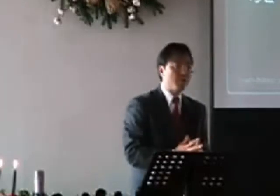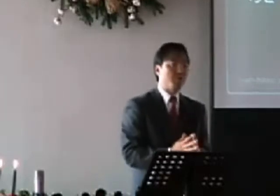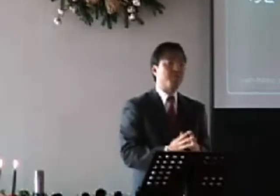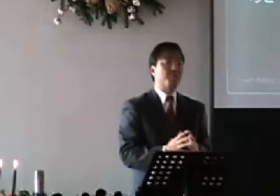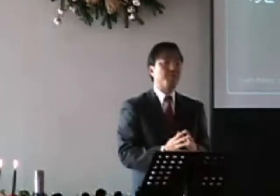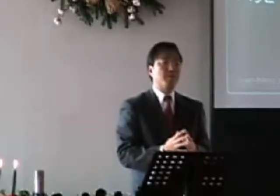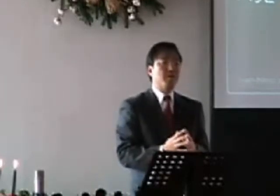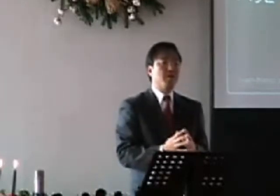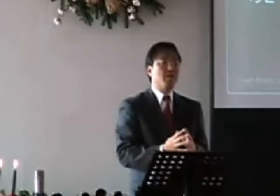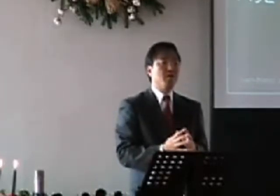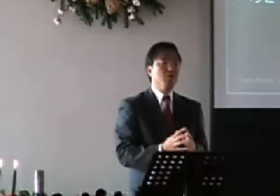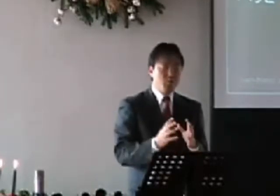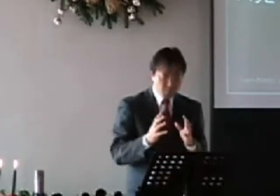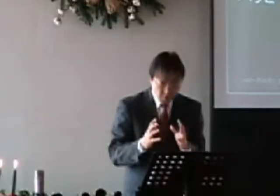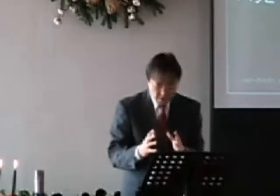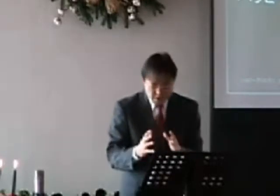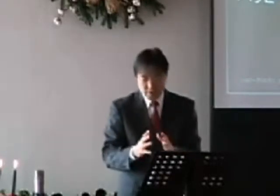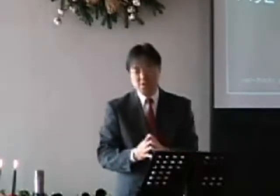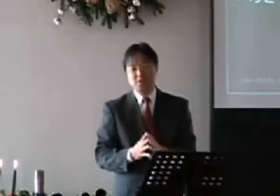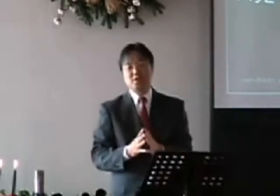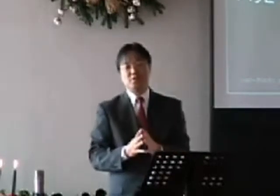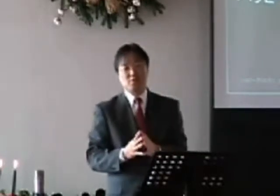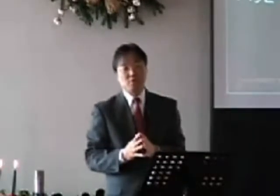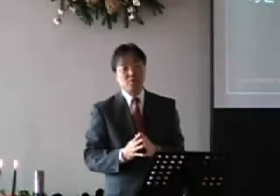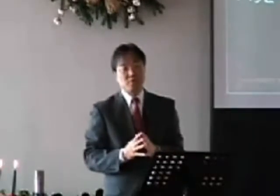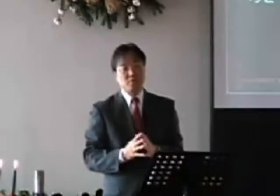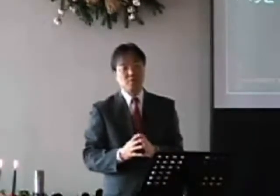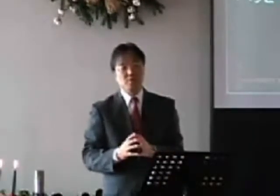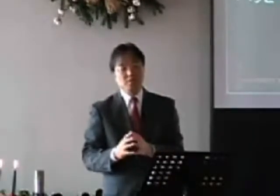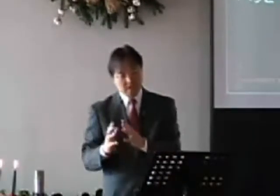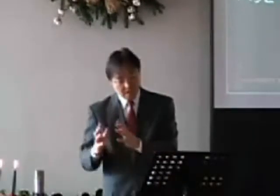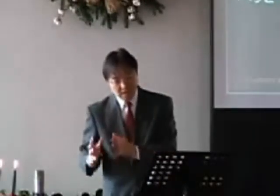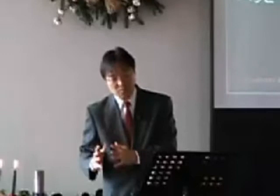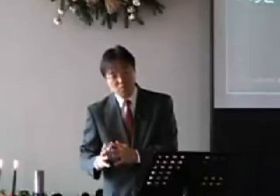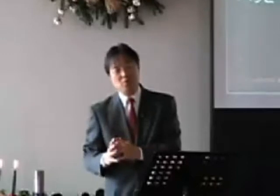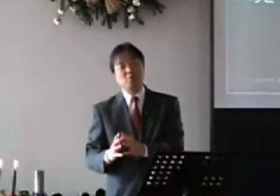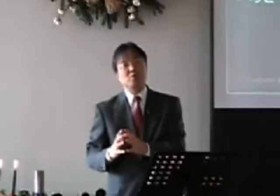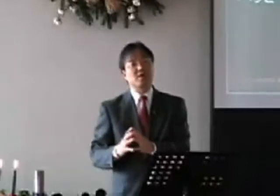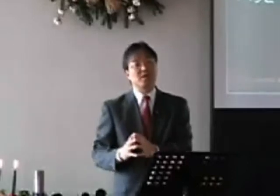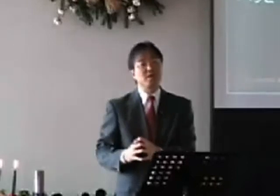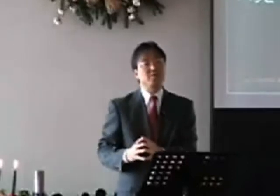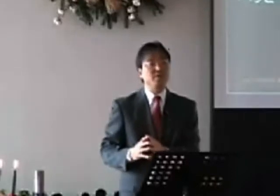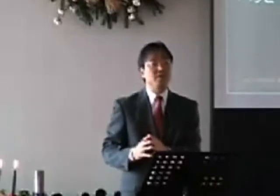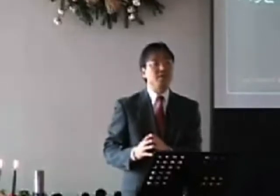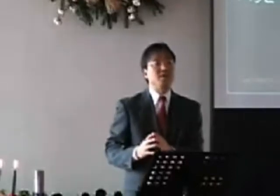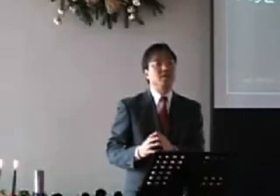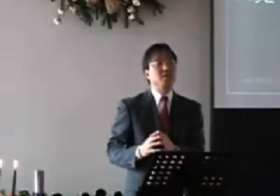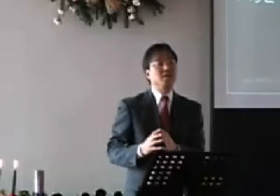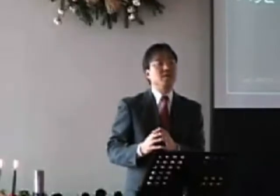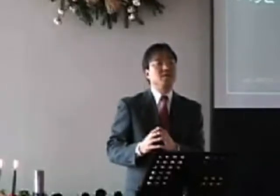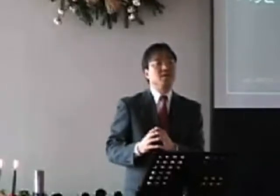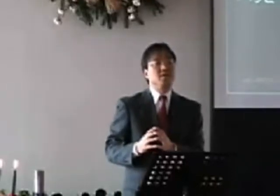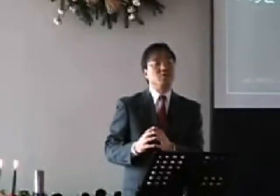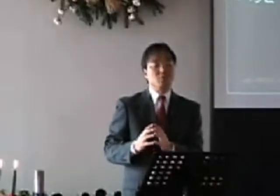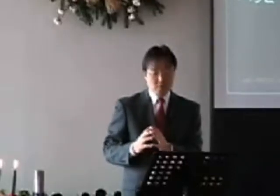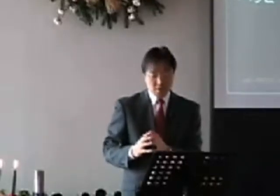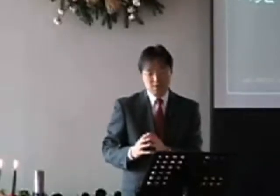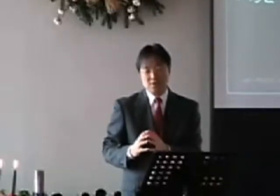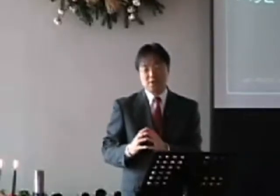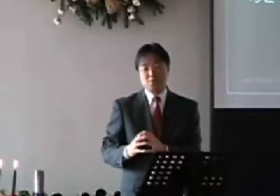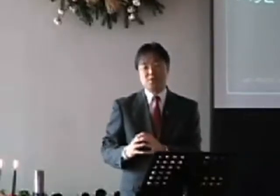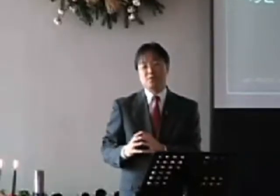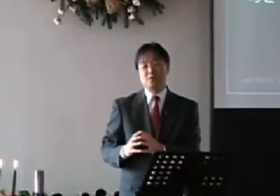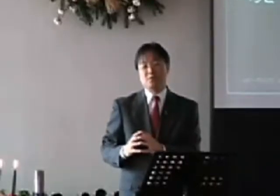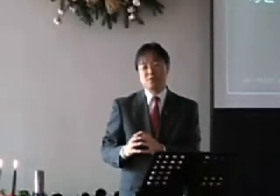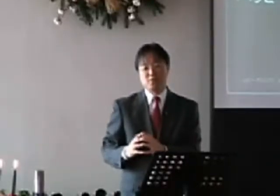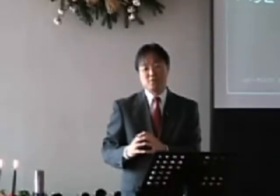。失われた人を探して救うため、たった一人ぼっちで寂しい思いをしている人、重い